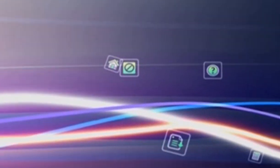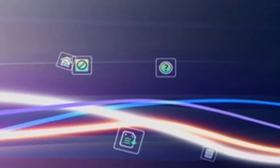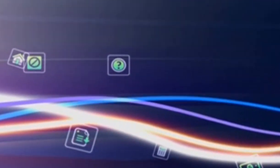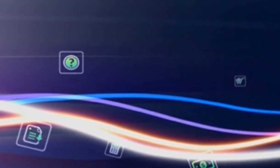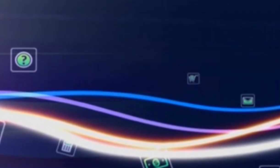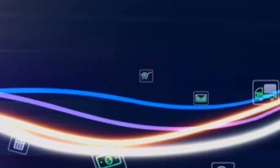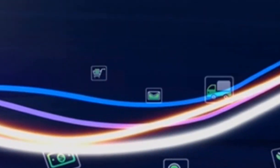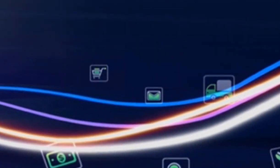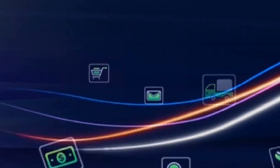हुआ है